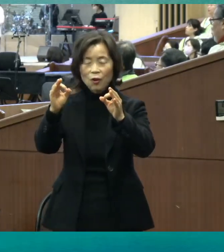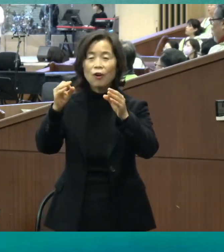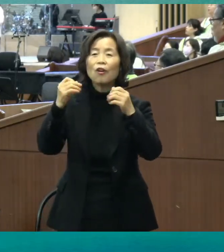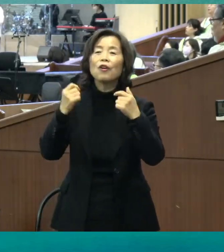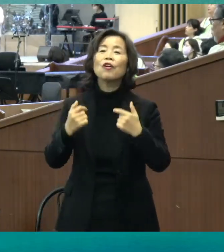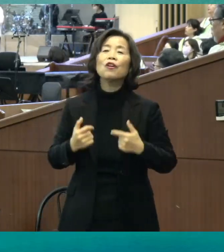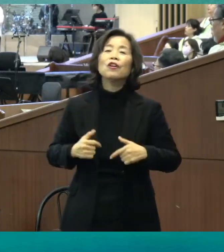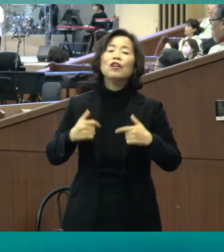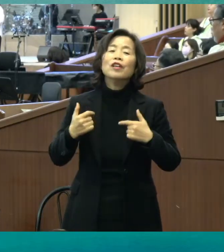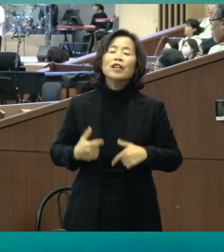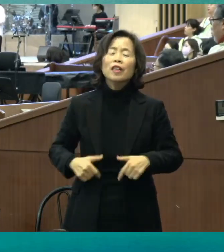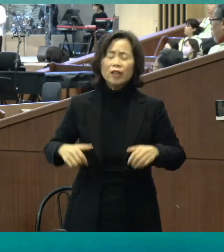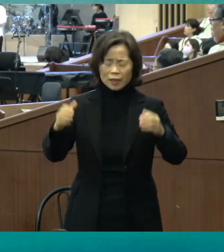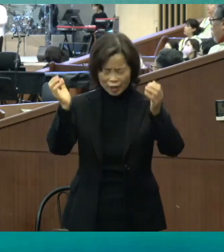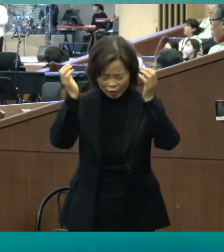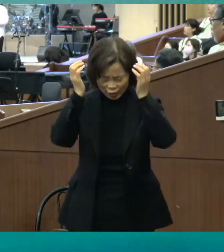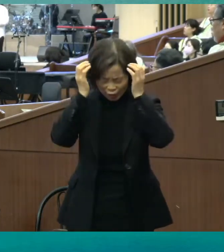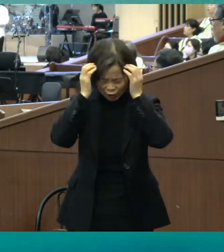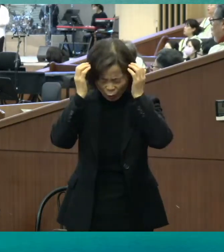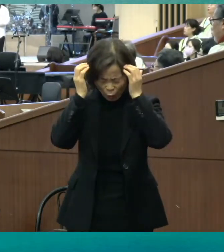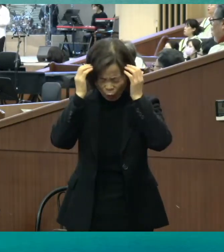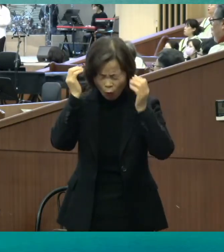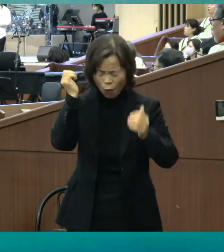보고 늘